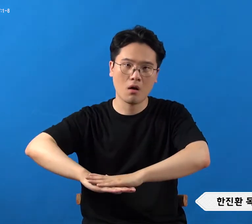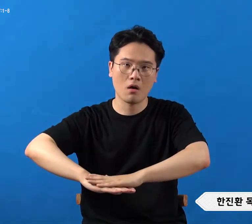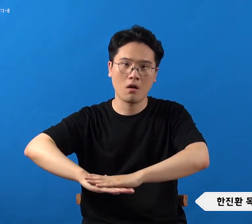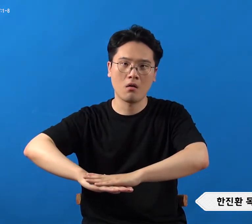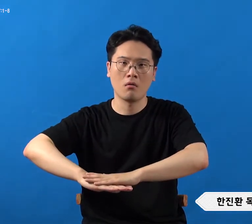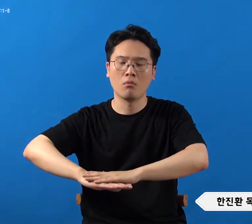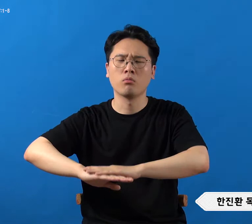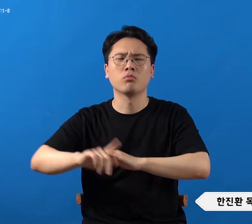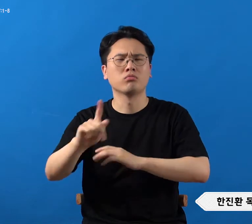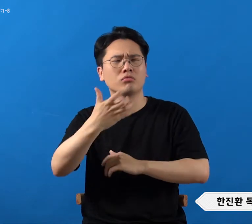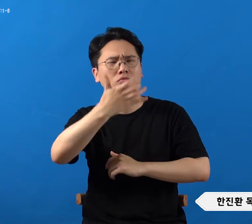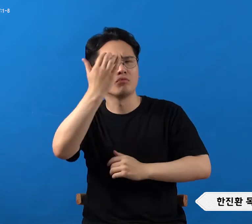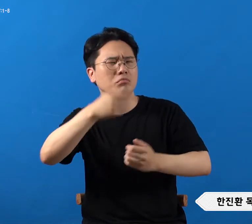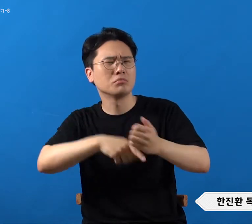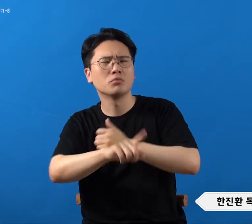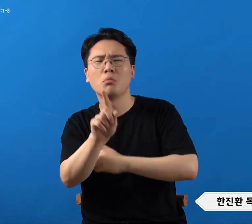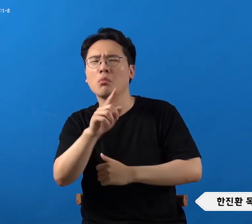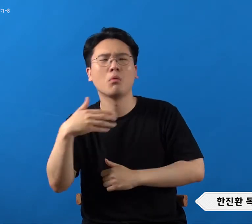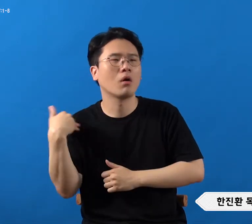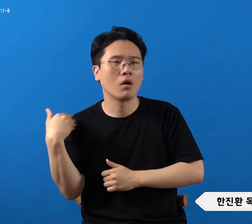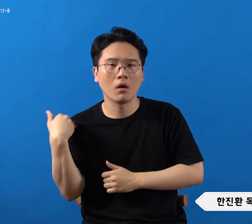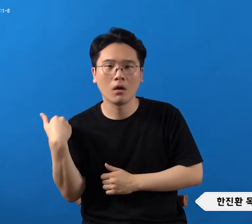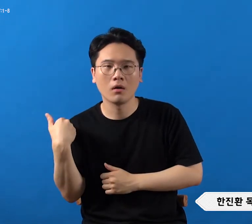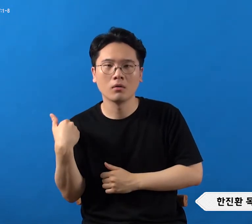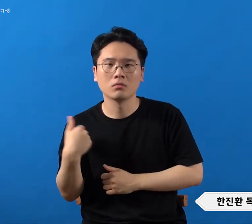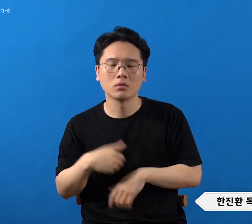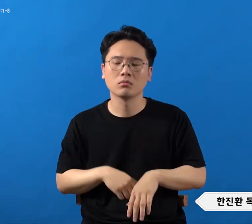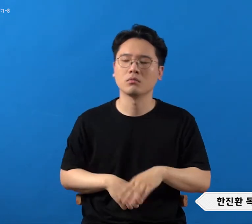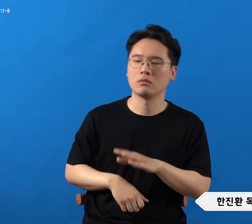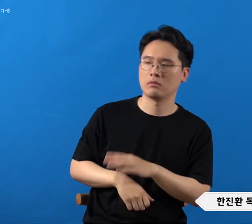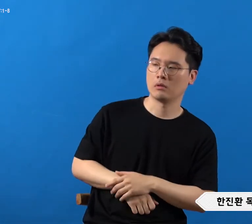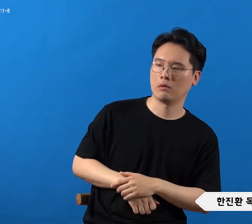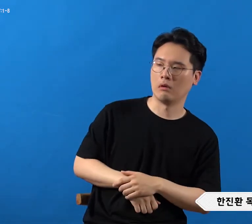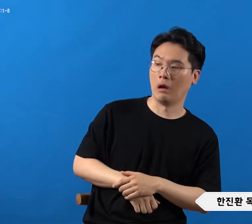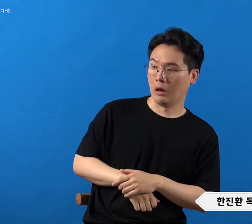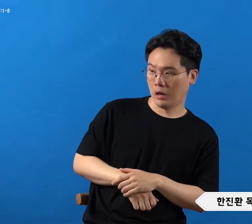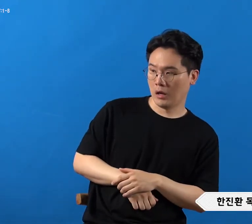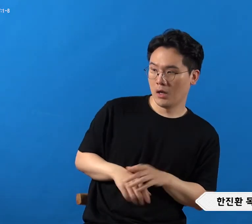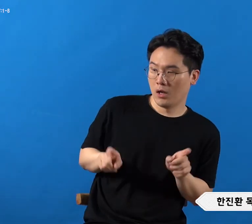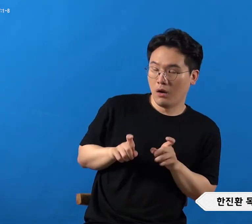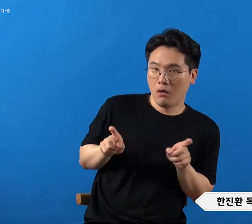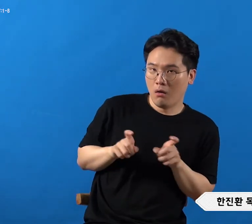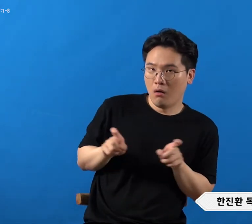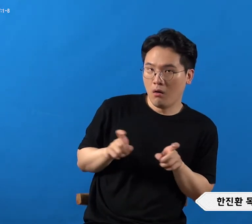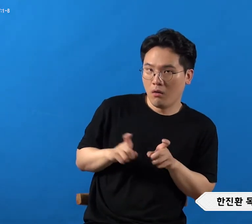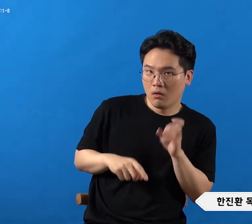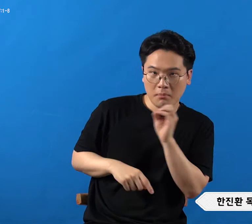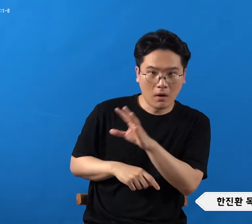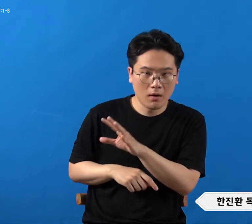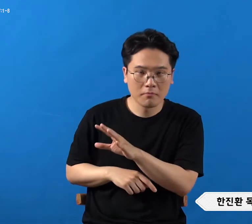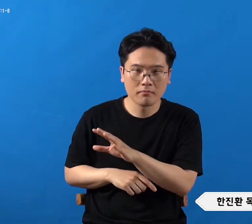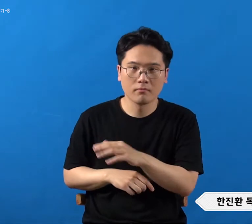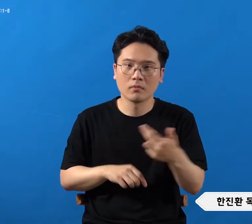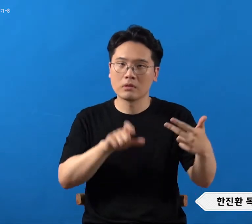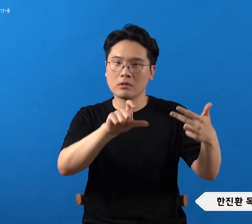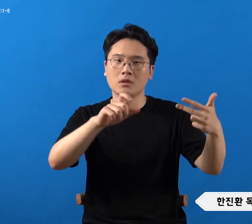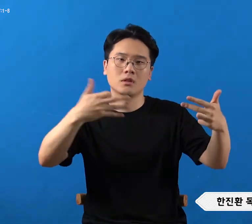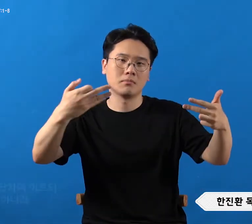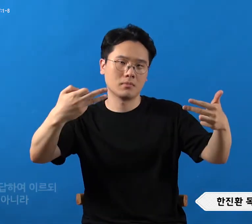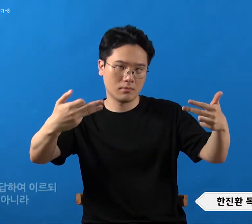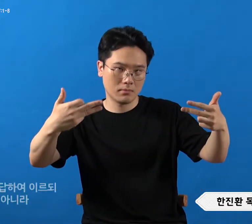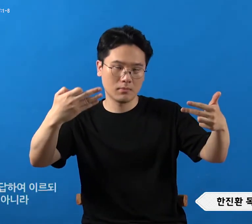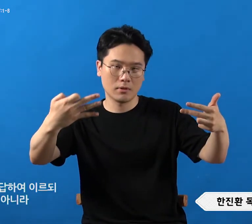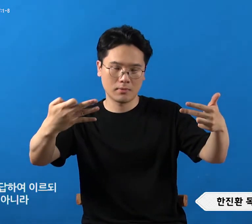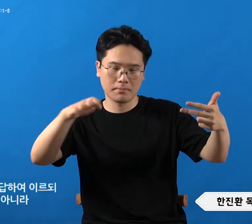꿈인지 모르겠다. 그랬더니 다른 친구가 벌벌 떨면서 이렇게 말합니다. 7장 14절에